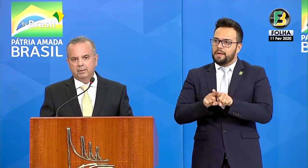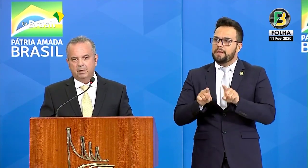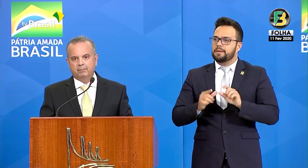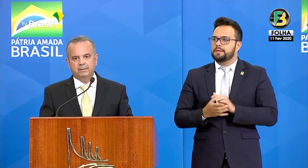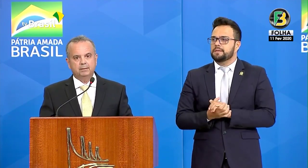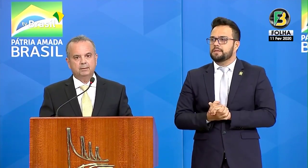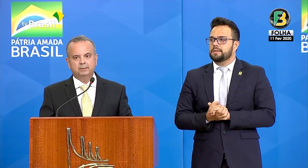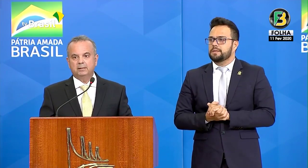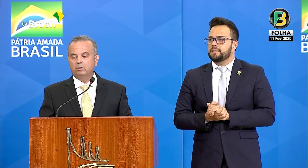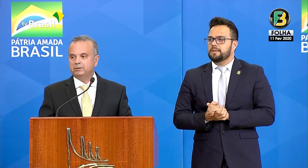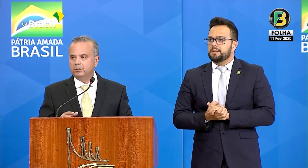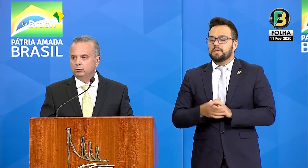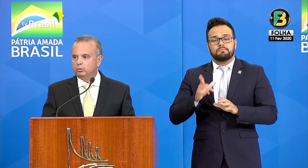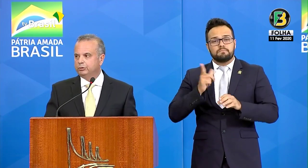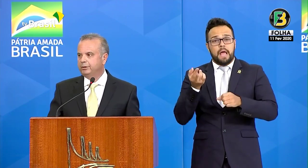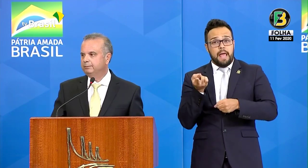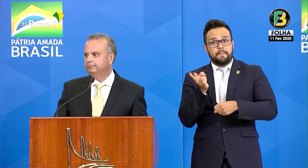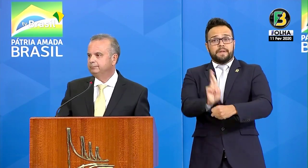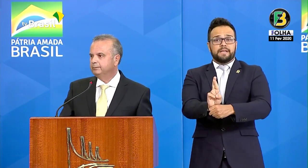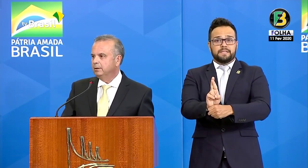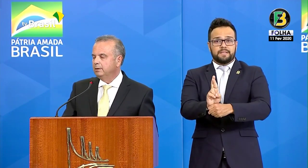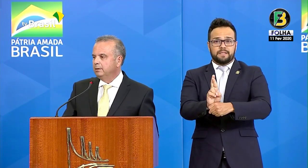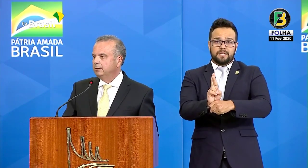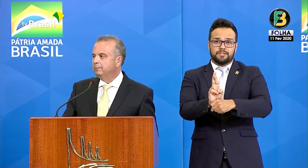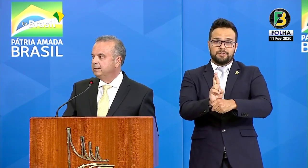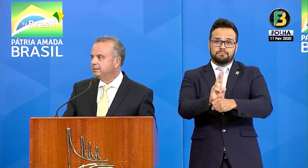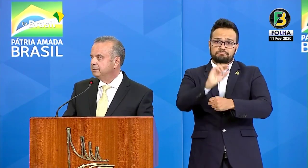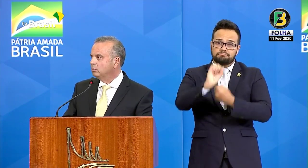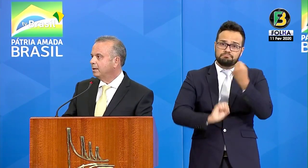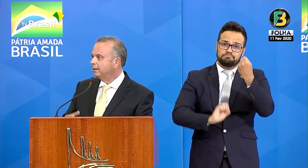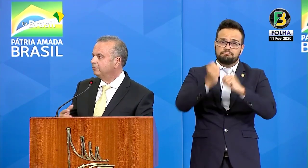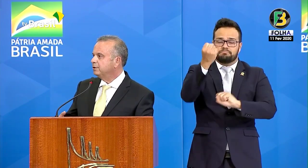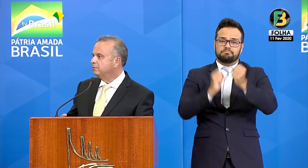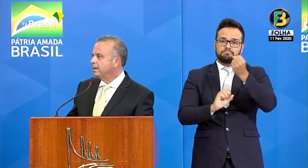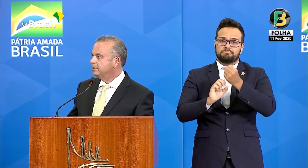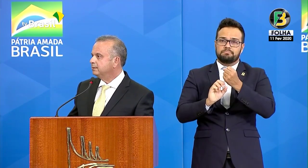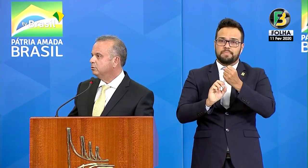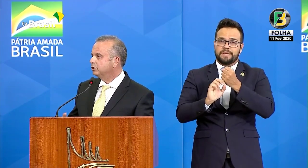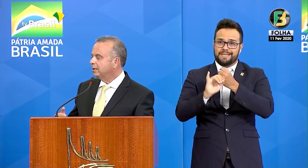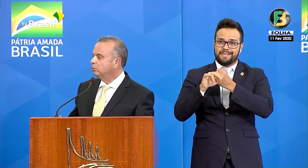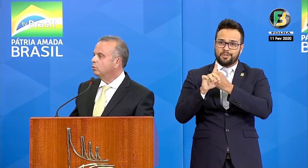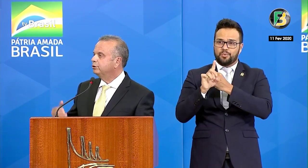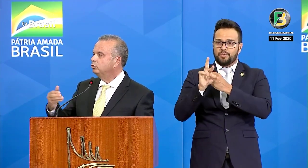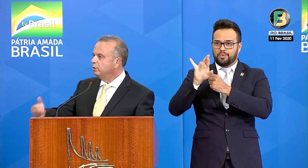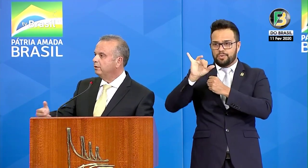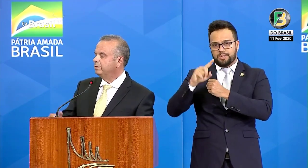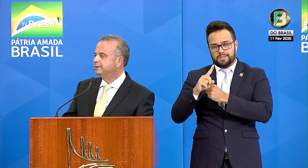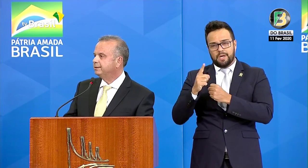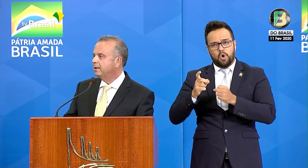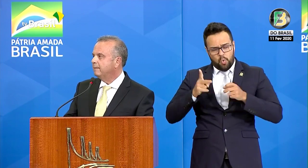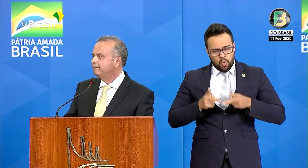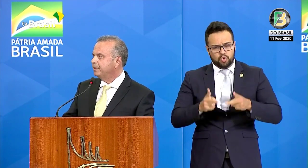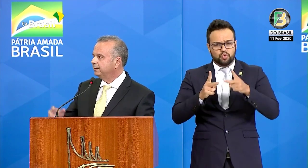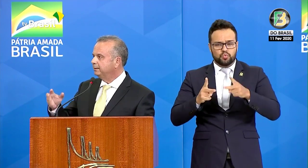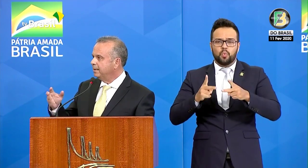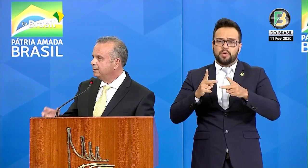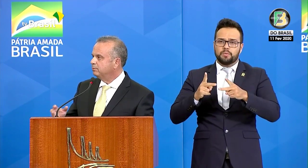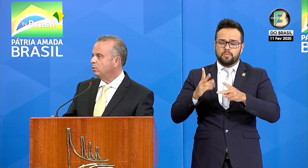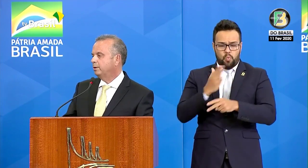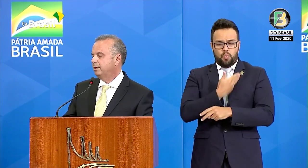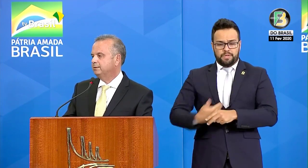certamente representantes da nossa indústria, que precisam cada vez mais que o Estado continue a avançar